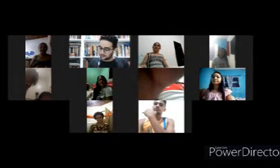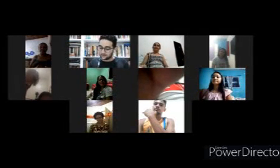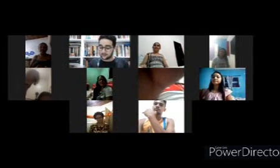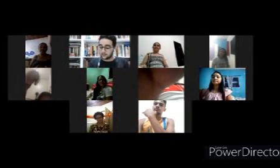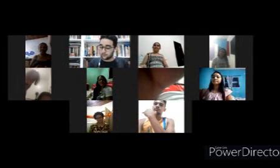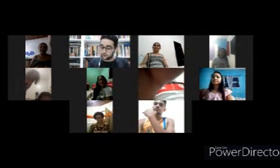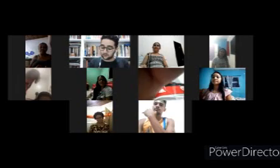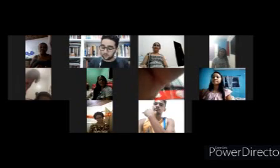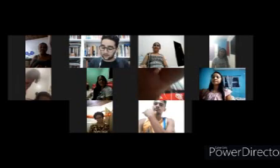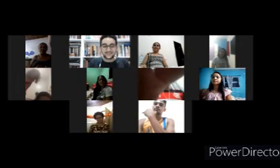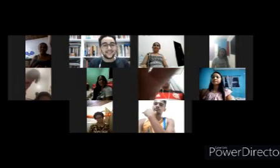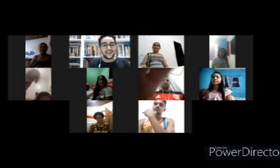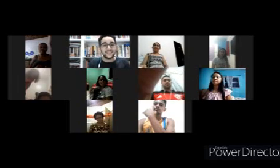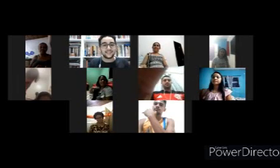Mas aí depois, com paciência,